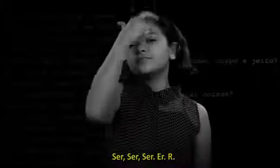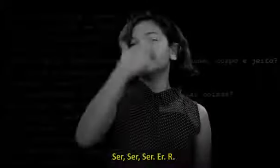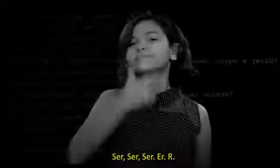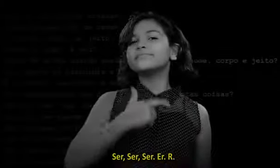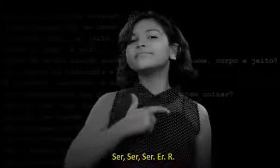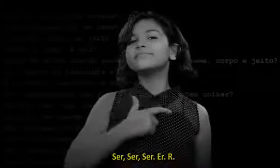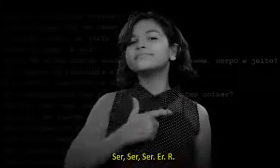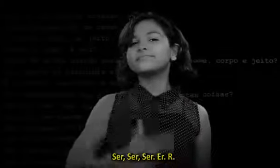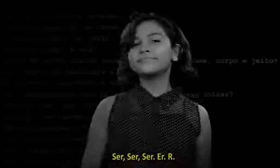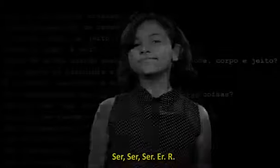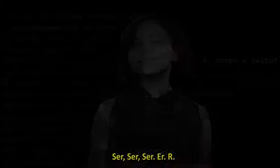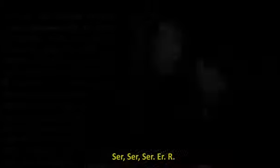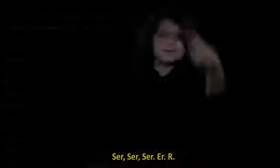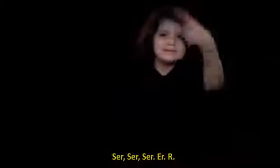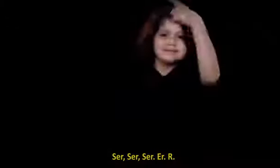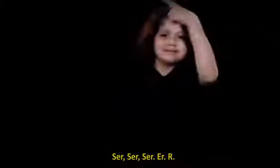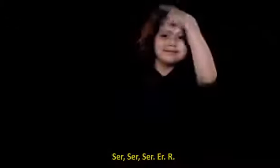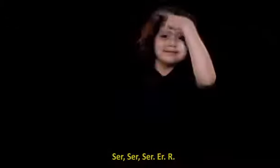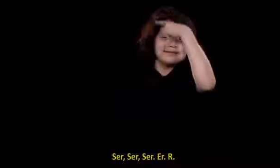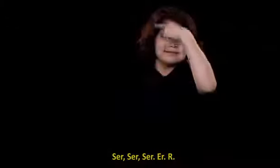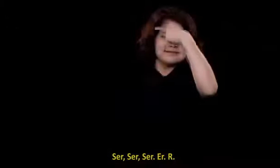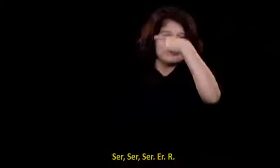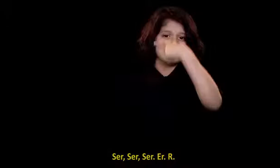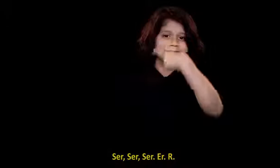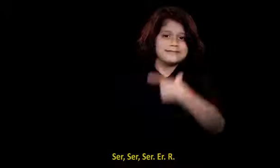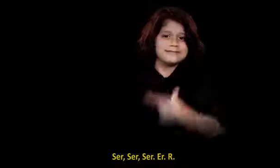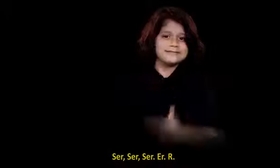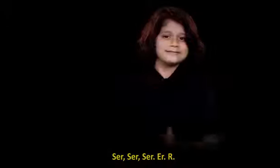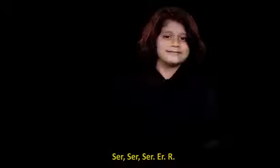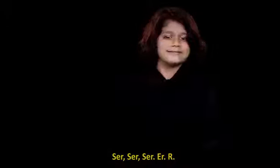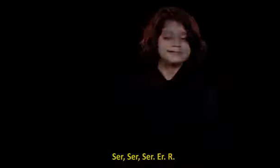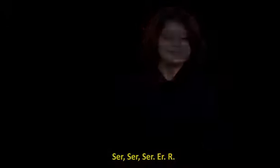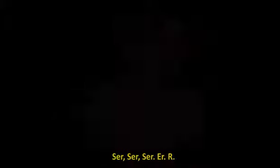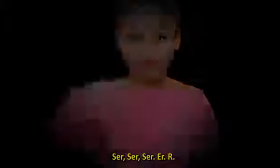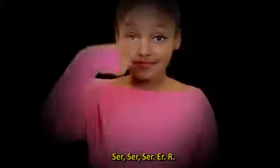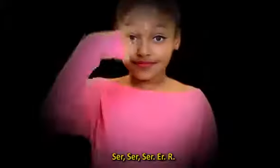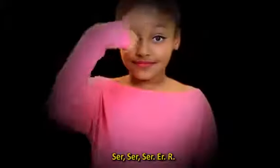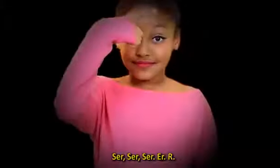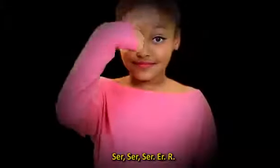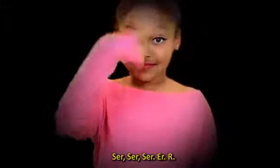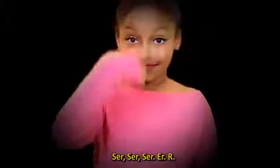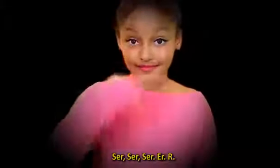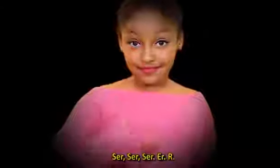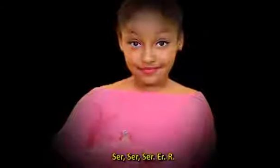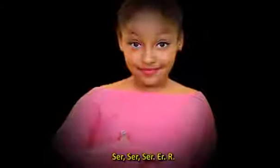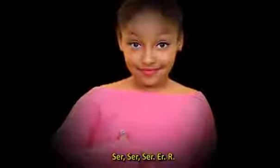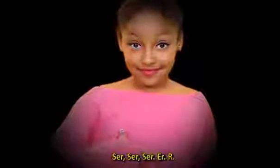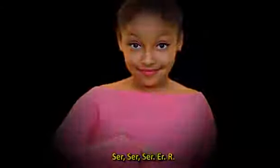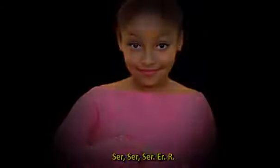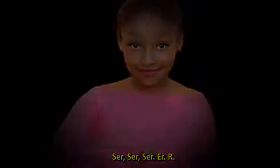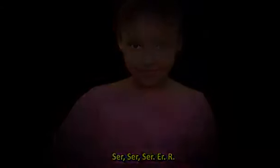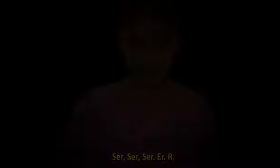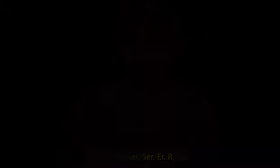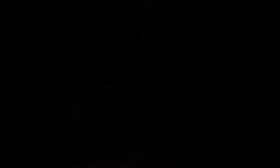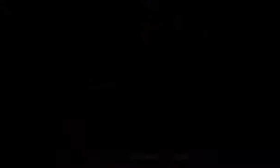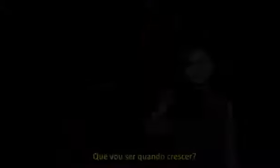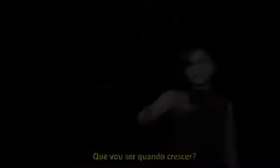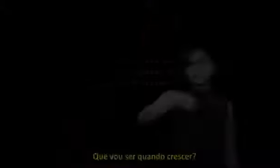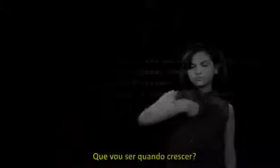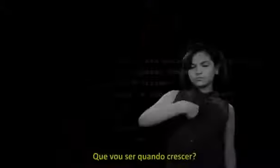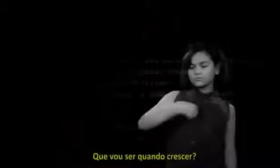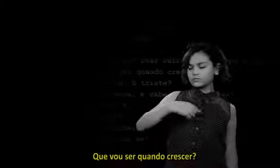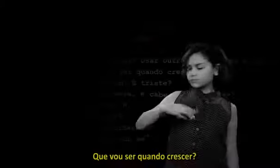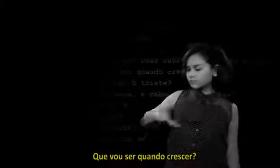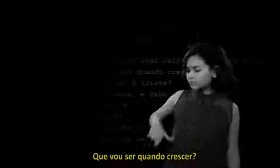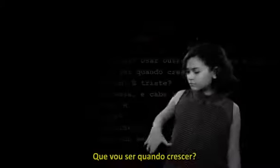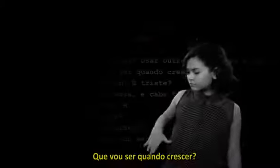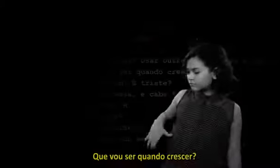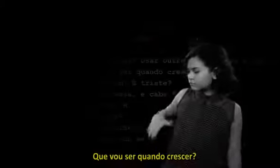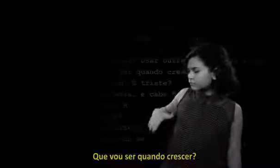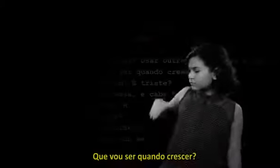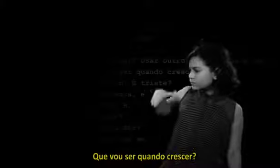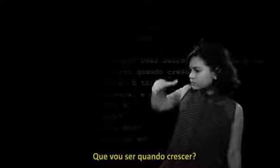que